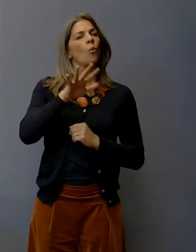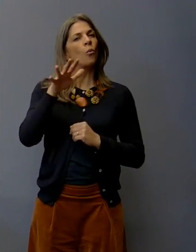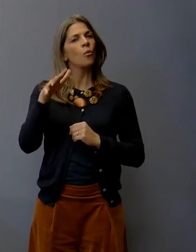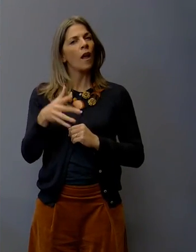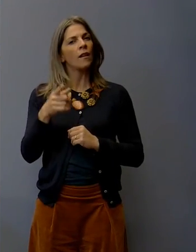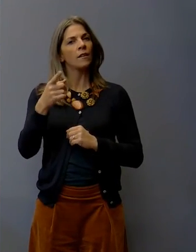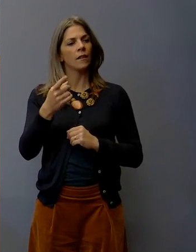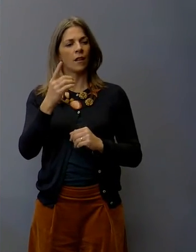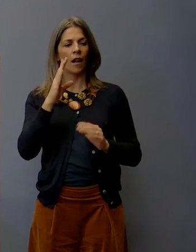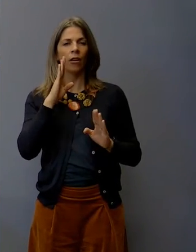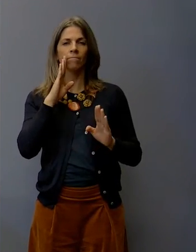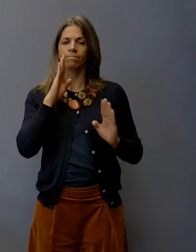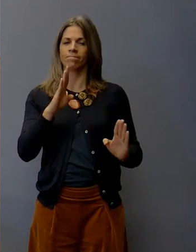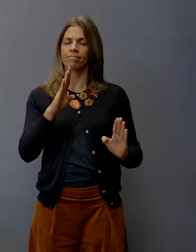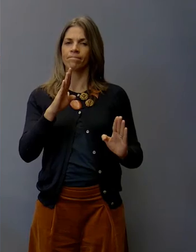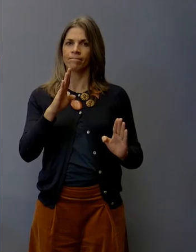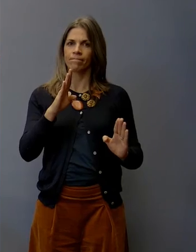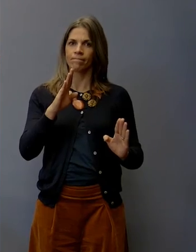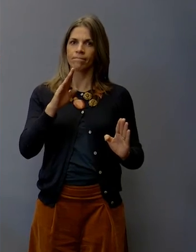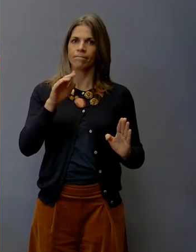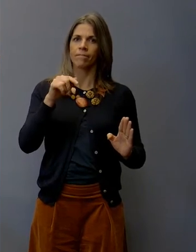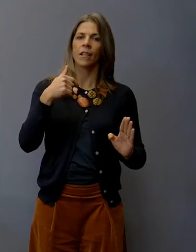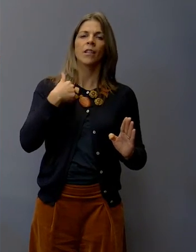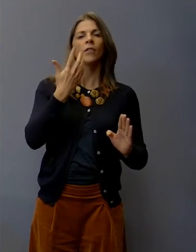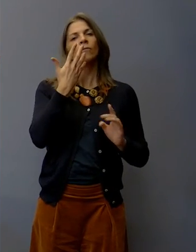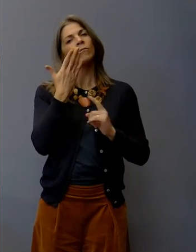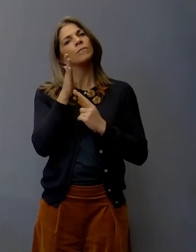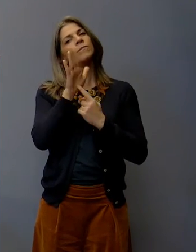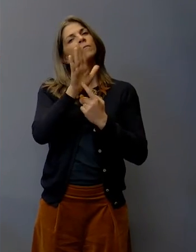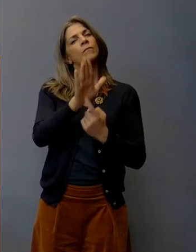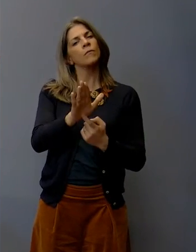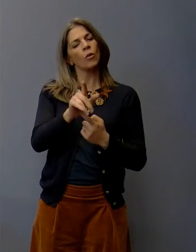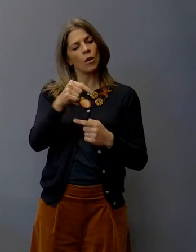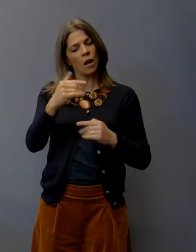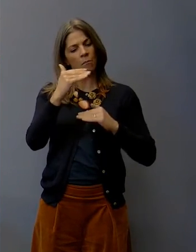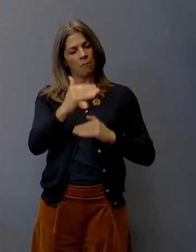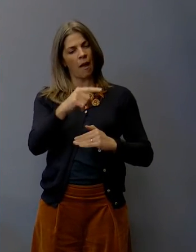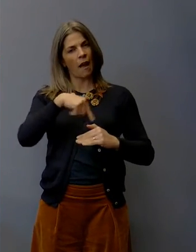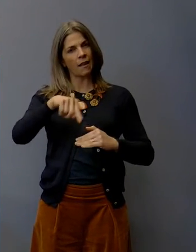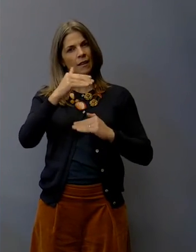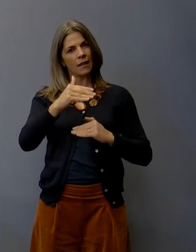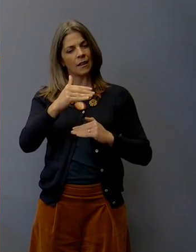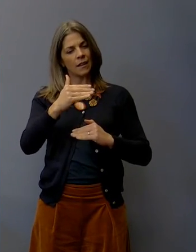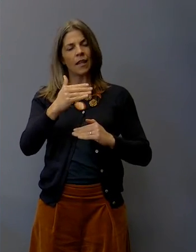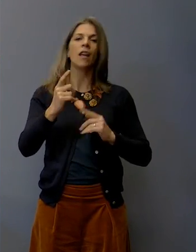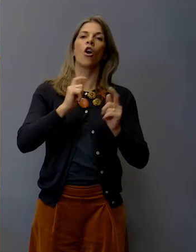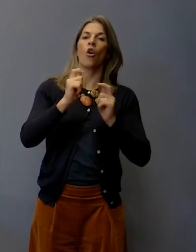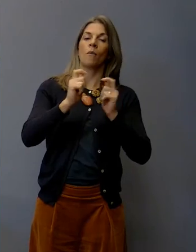io lo vorrei porre sulla parte commerciale perché